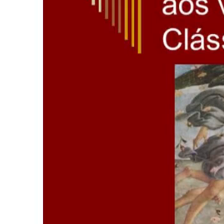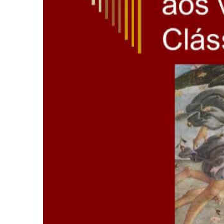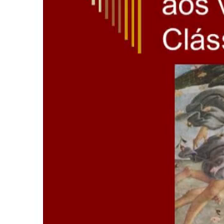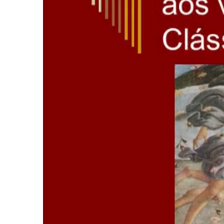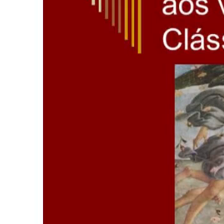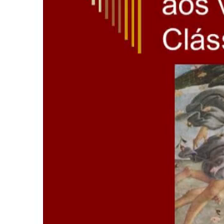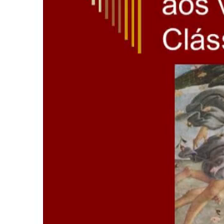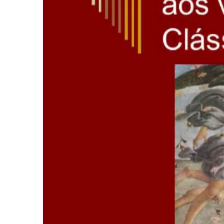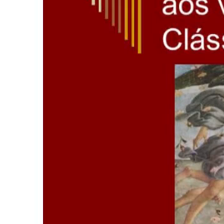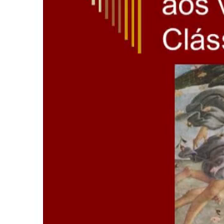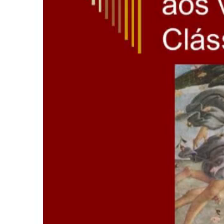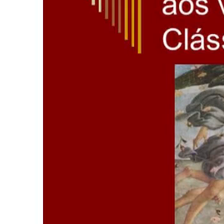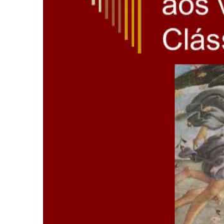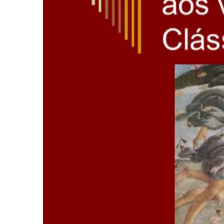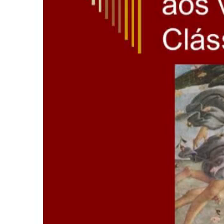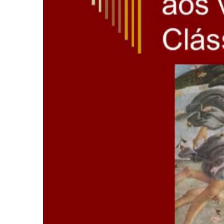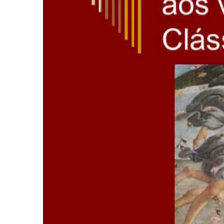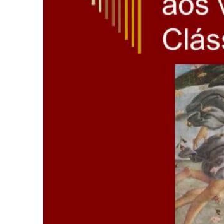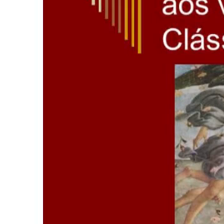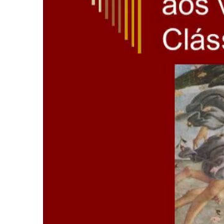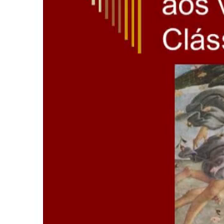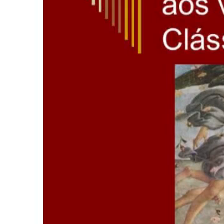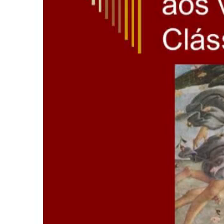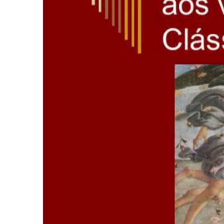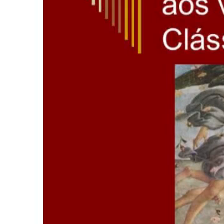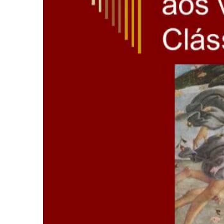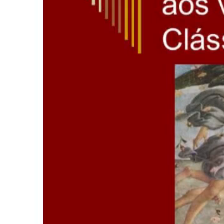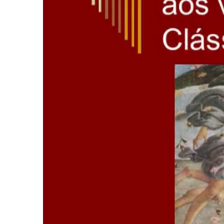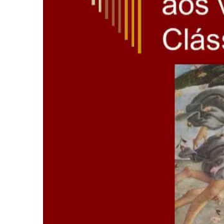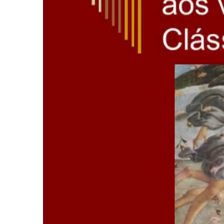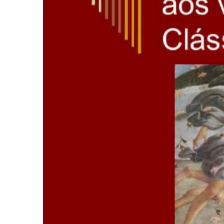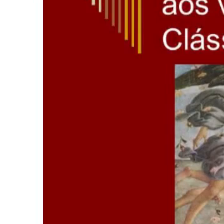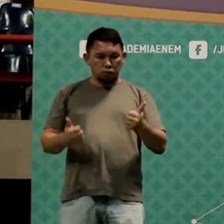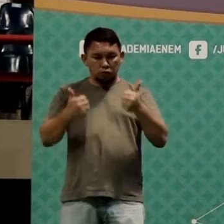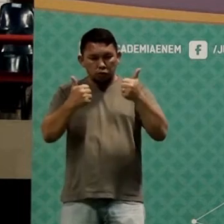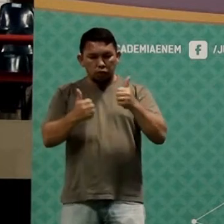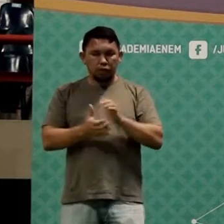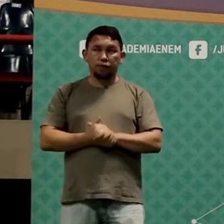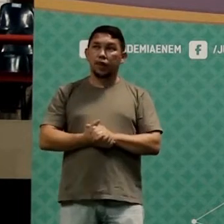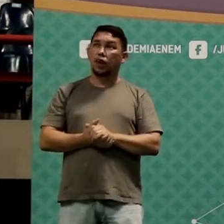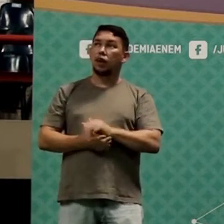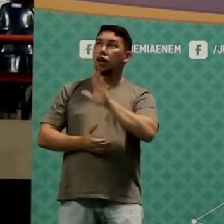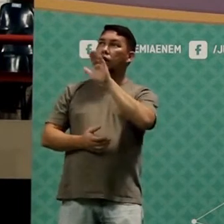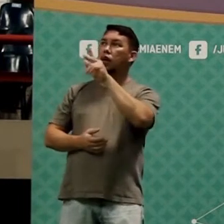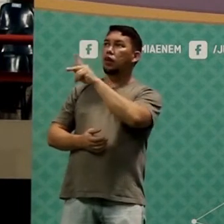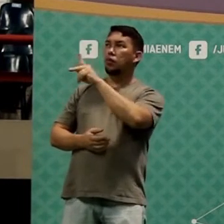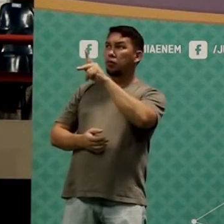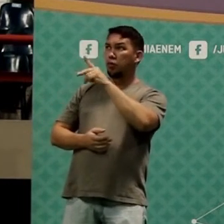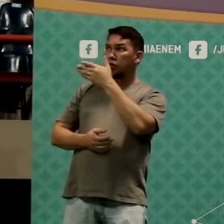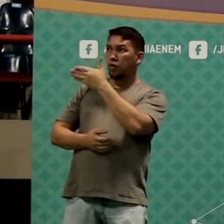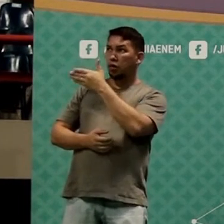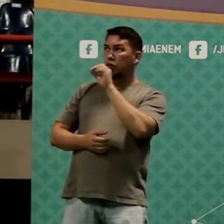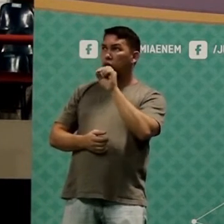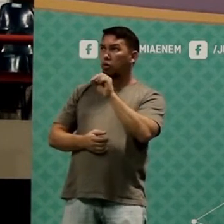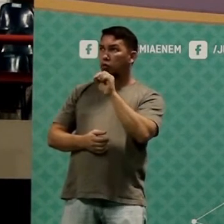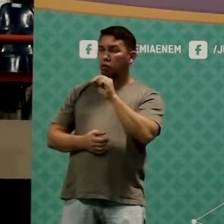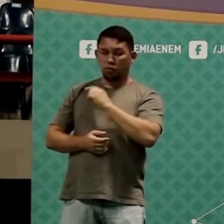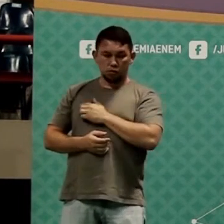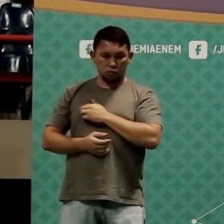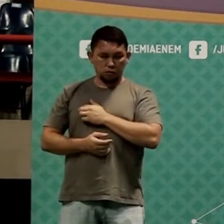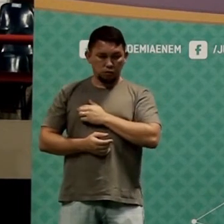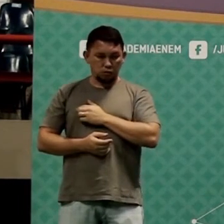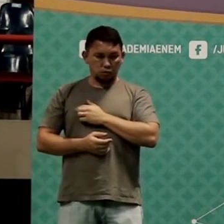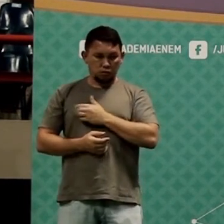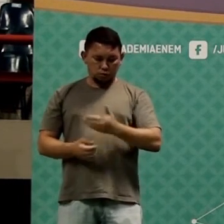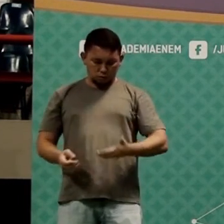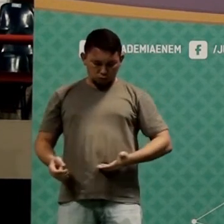Aí vai lá e cobra a Vênus. Tá certo? Beleza? Professor, ela está do bucho para